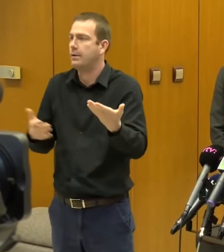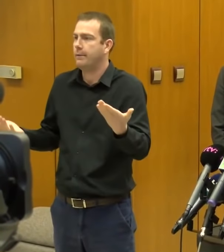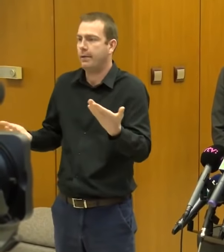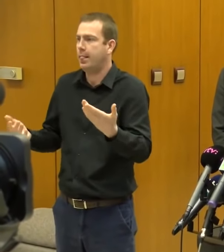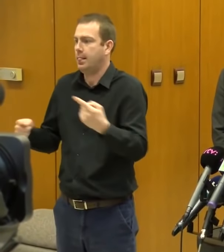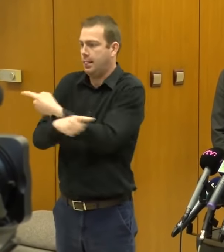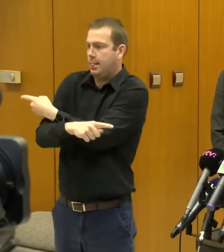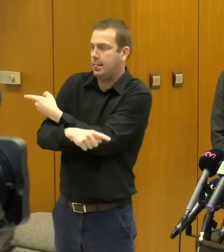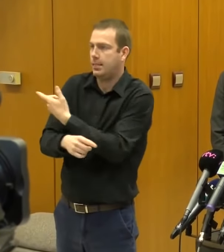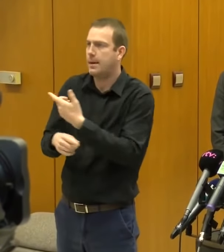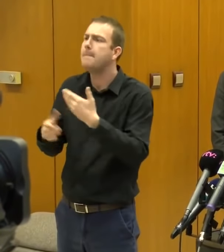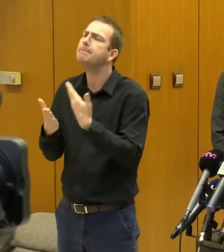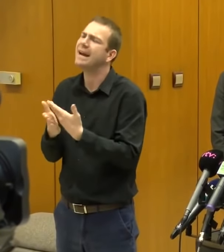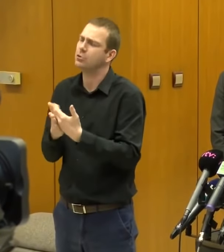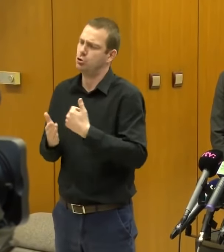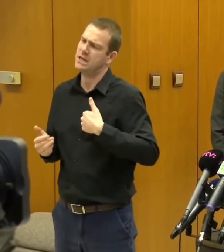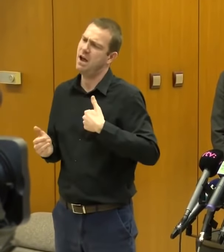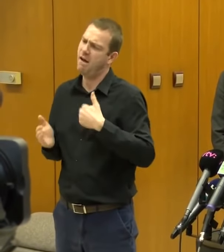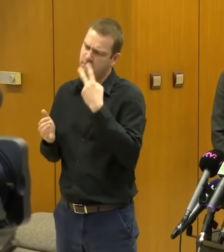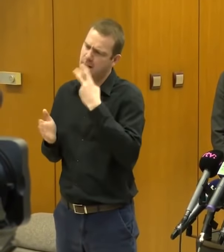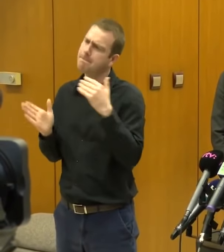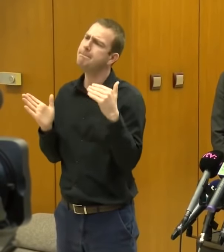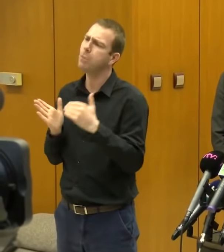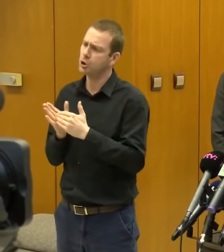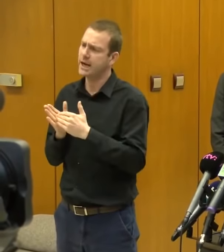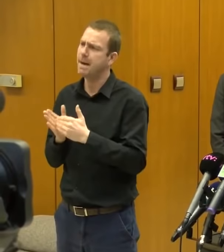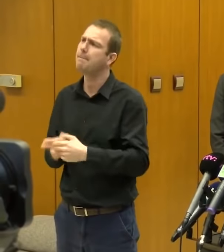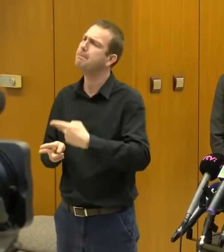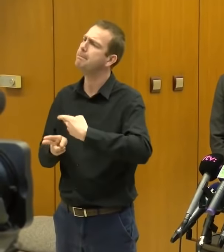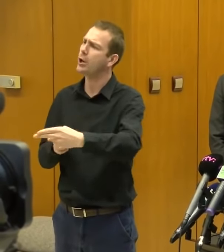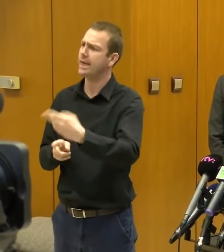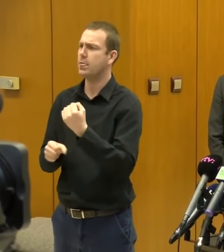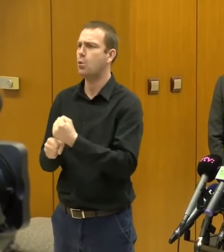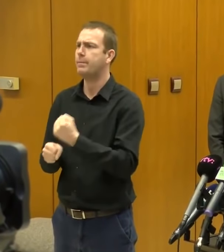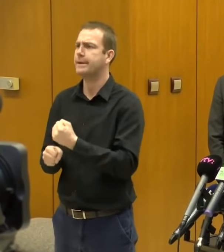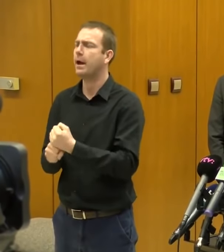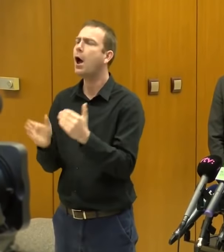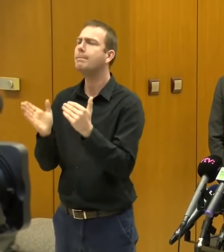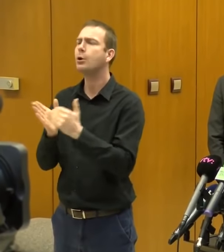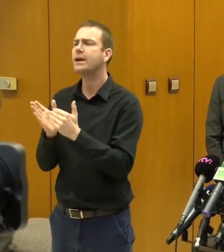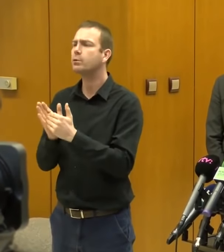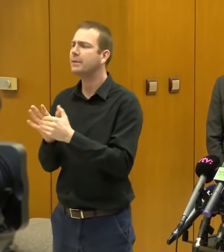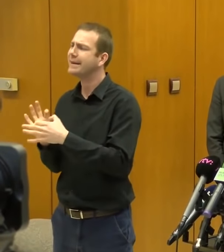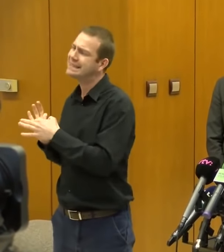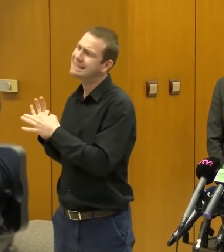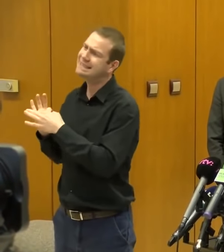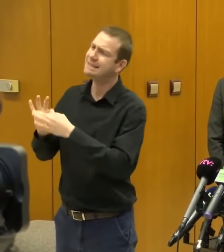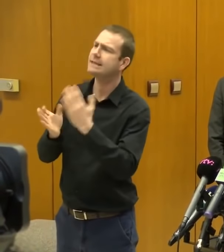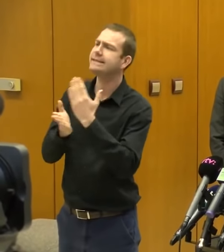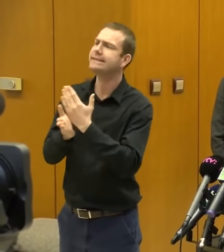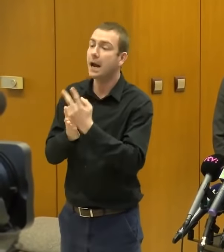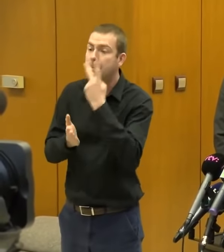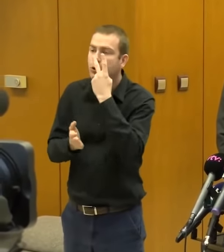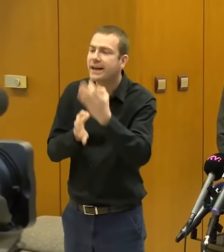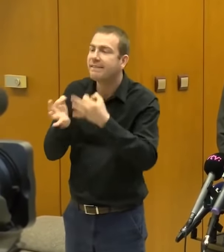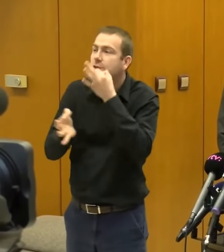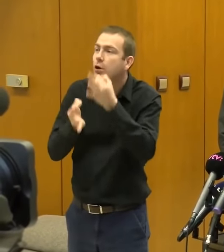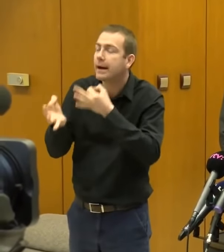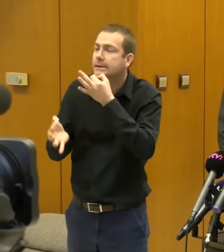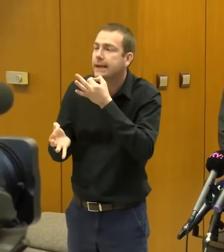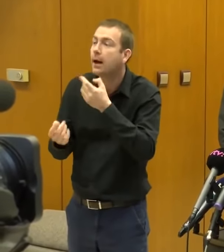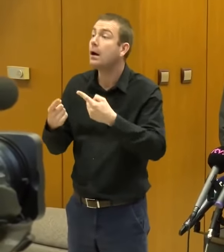vybavila. Potrebujeme urobiť poriadok, potrebujeme permanentne sledovať všetky informácie, lebo keď sa chcete